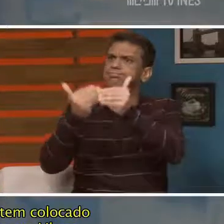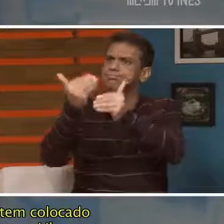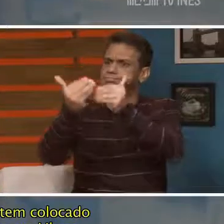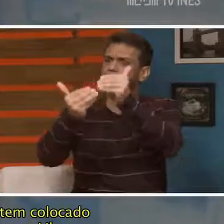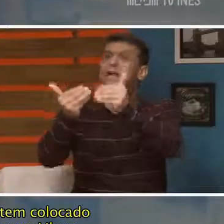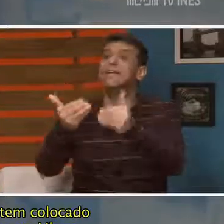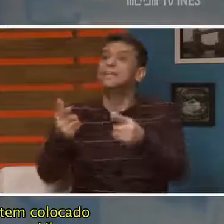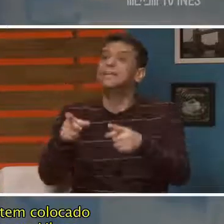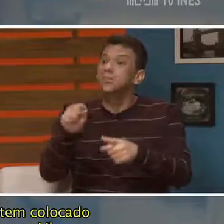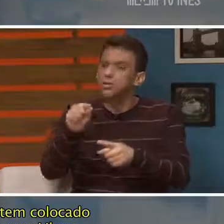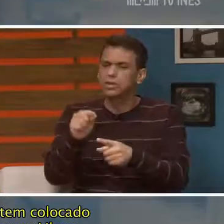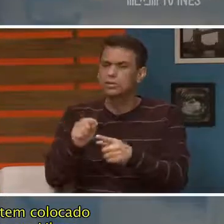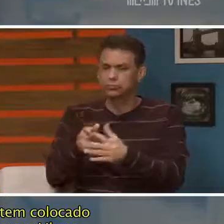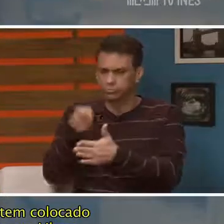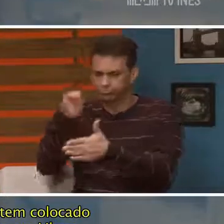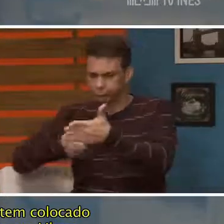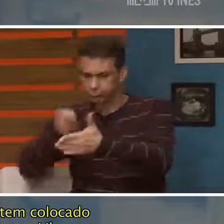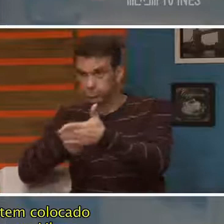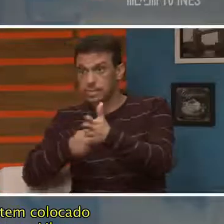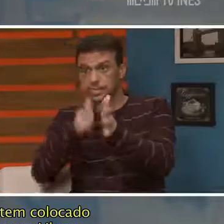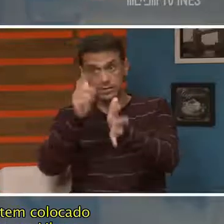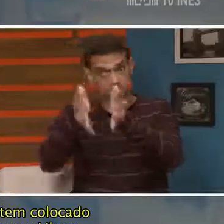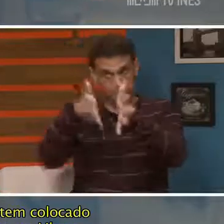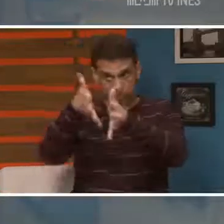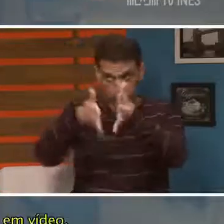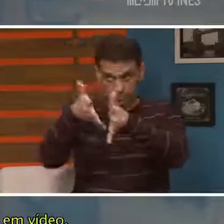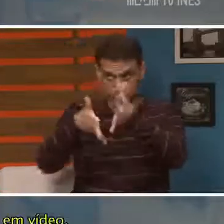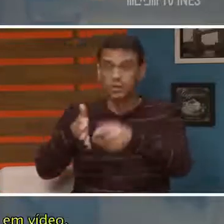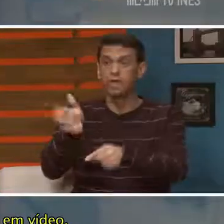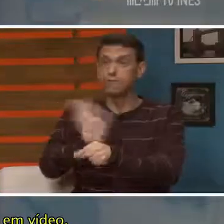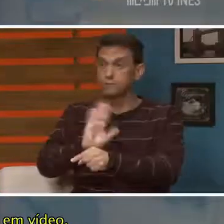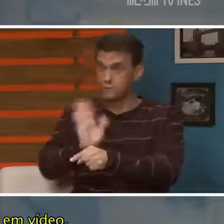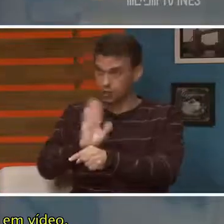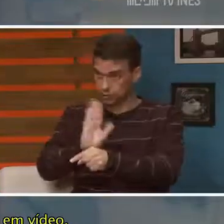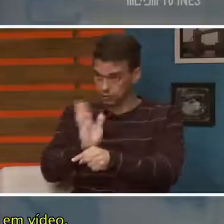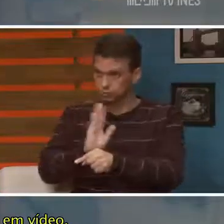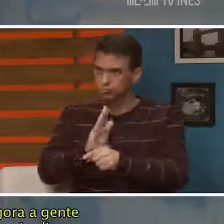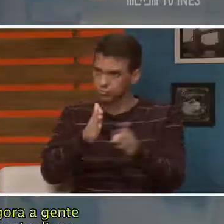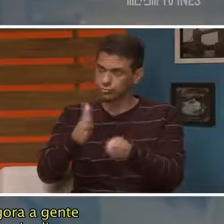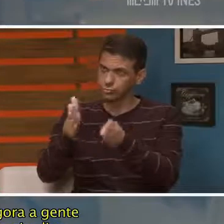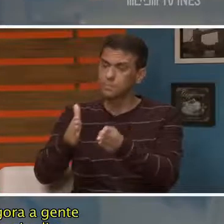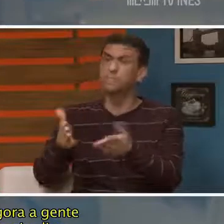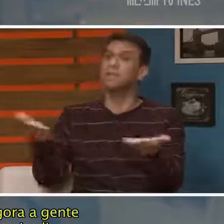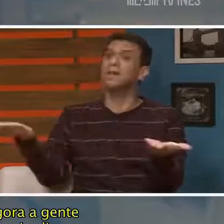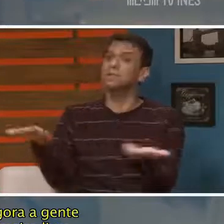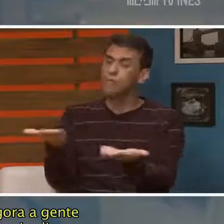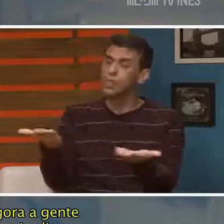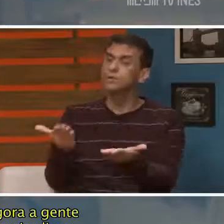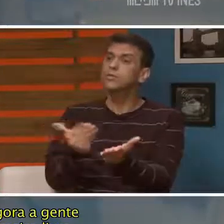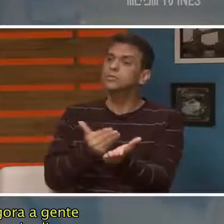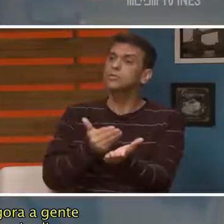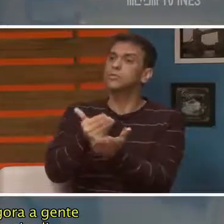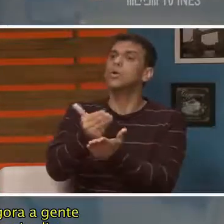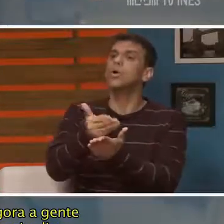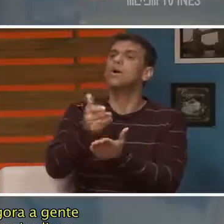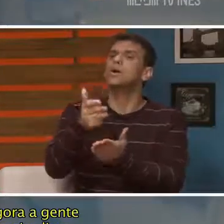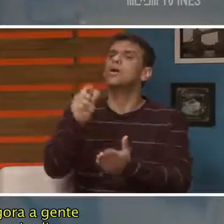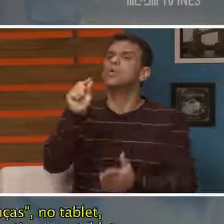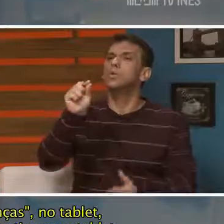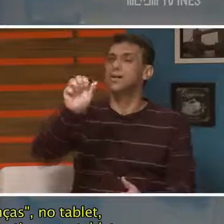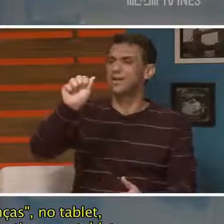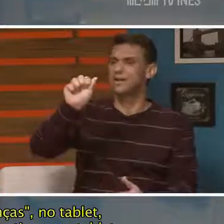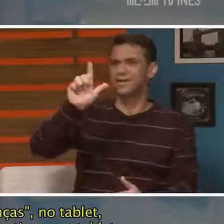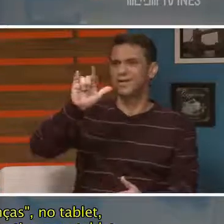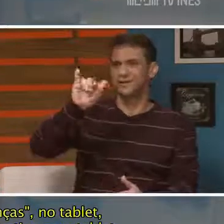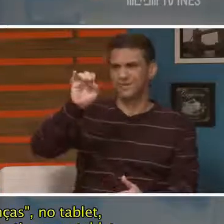tem colocado bastante texto em libras, quer dizer, em vídeo. E também agora a gente lançou um primeiro